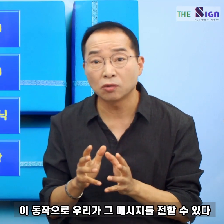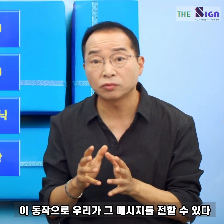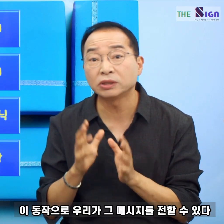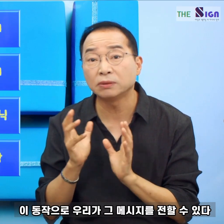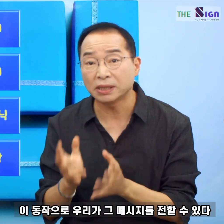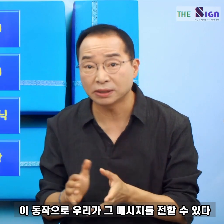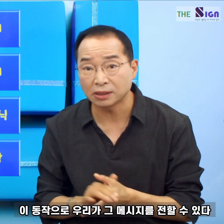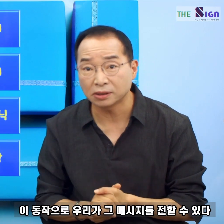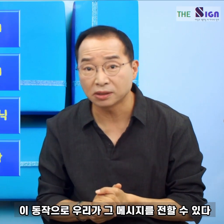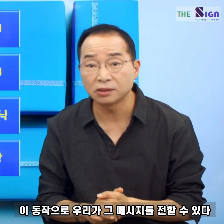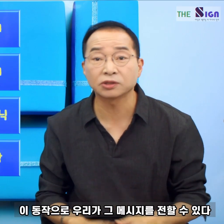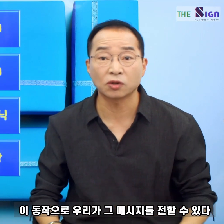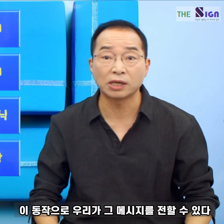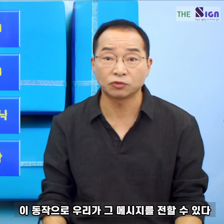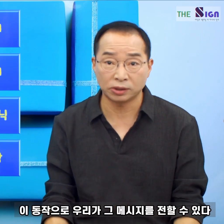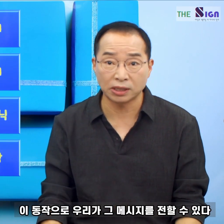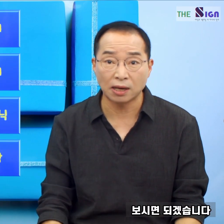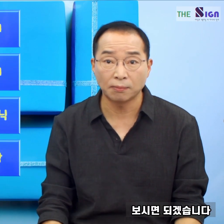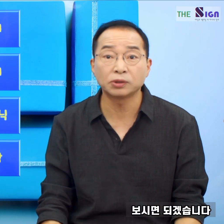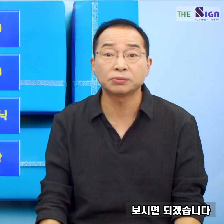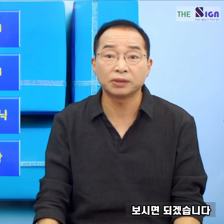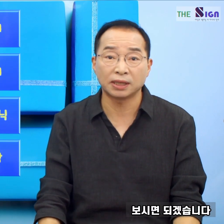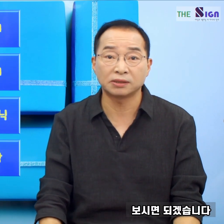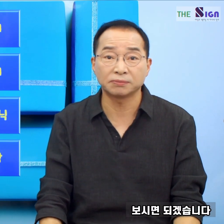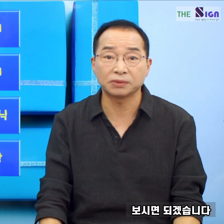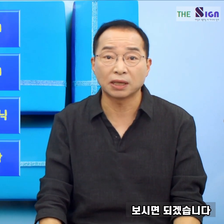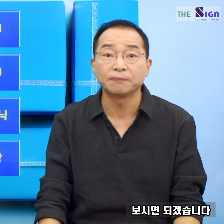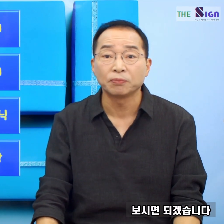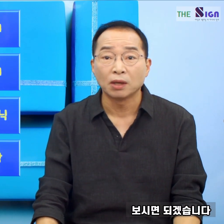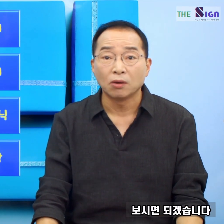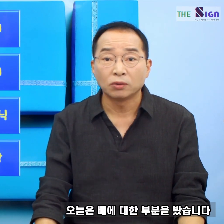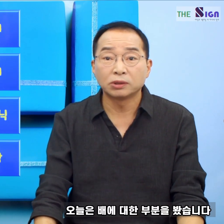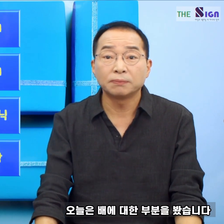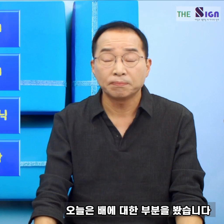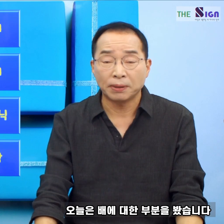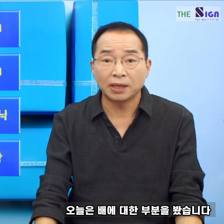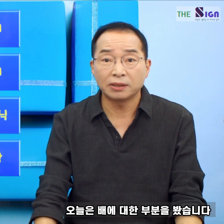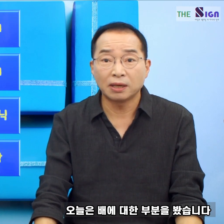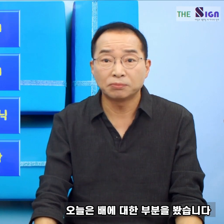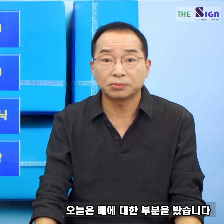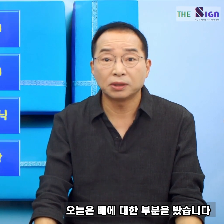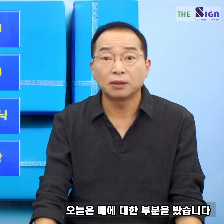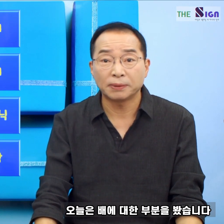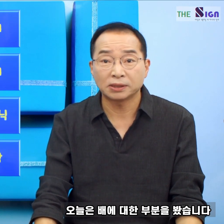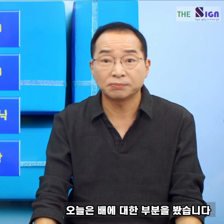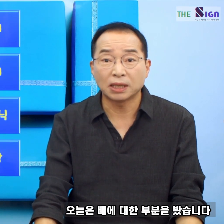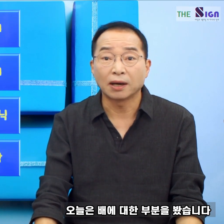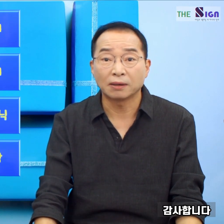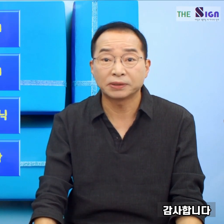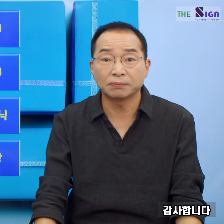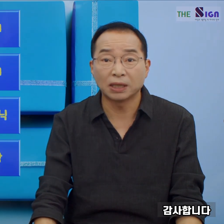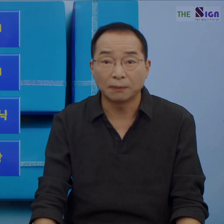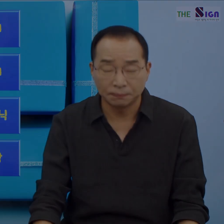그 메시지를 전할 수 있다 보시면 되겠습니다. 오늘은 배에 대한 부분을 봤습니다. 감사합니다.